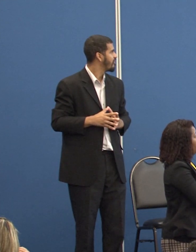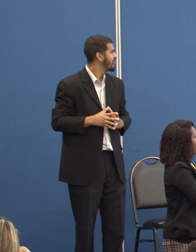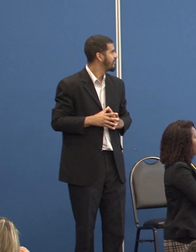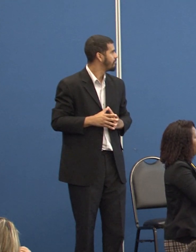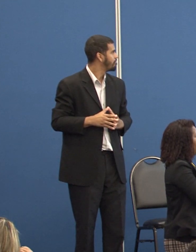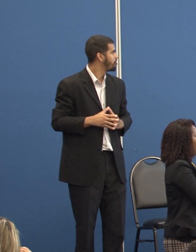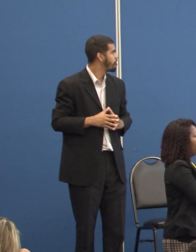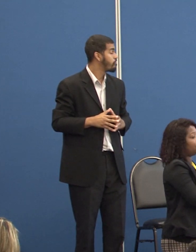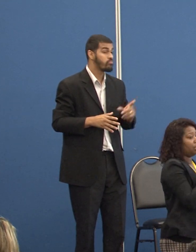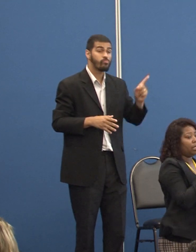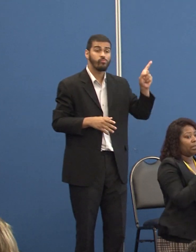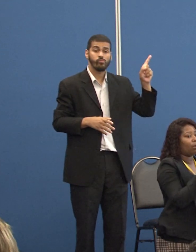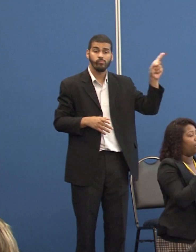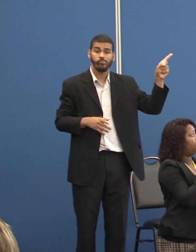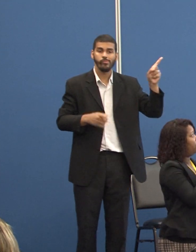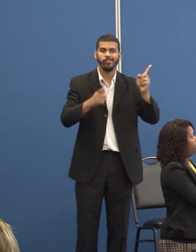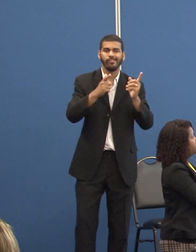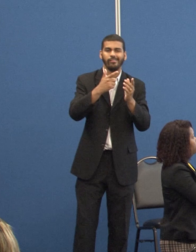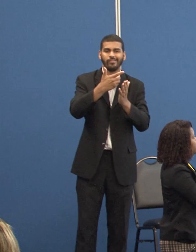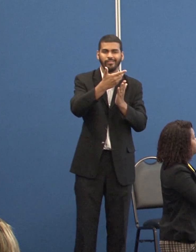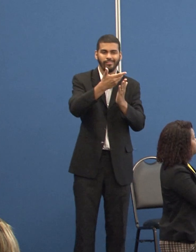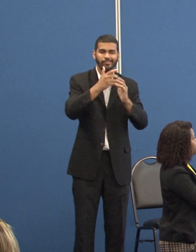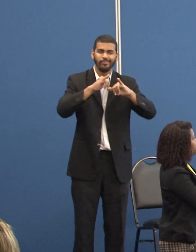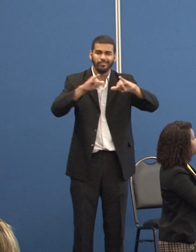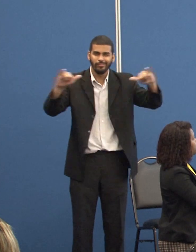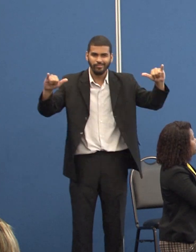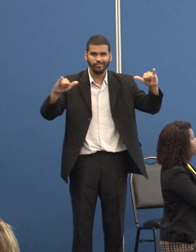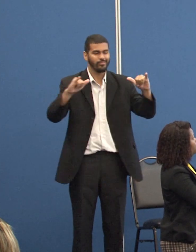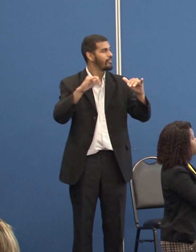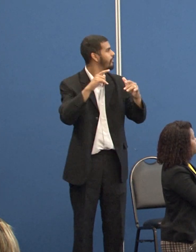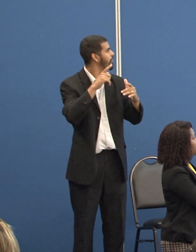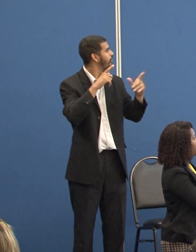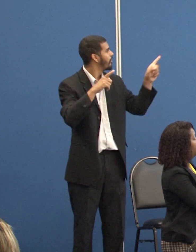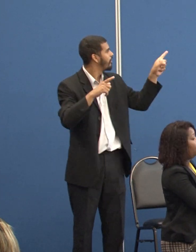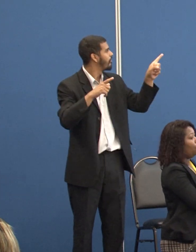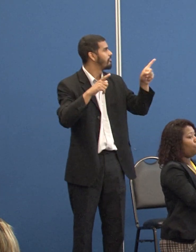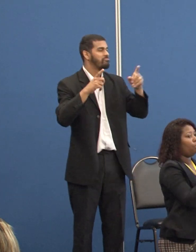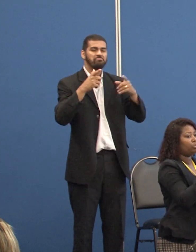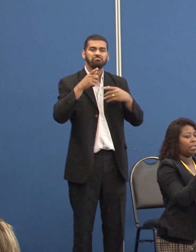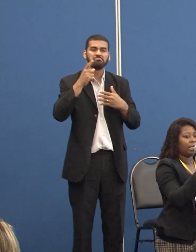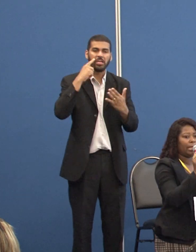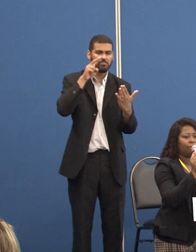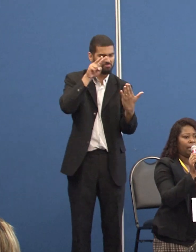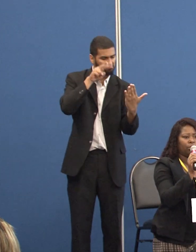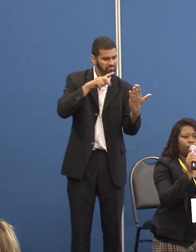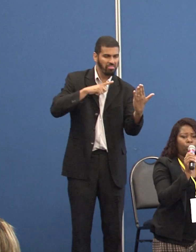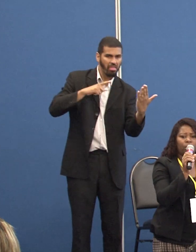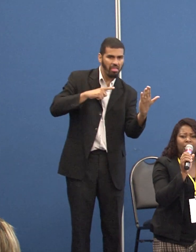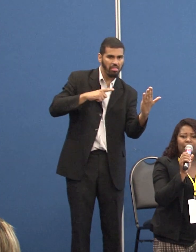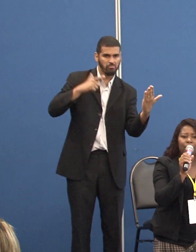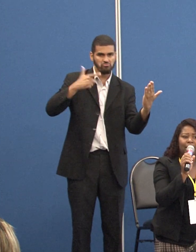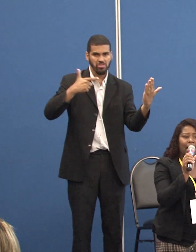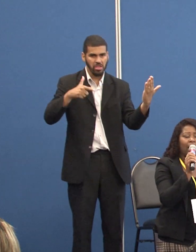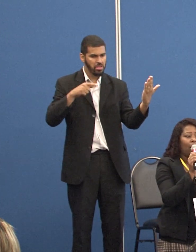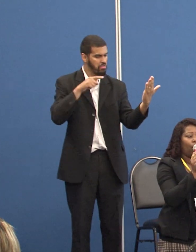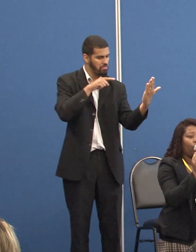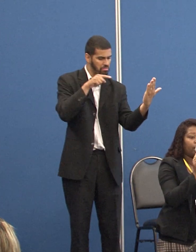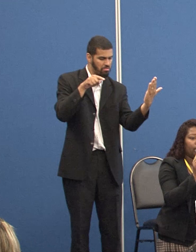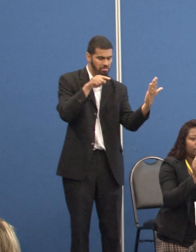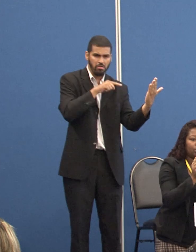Então, nós temos o encarte, na qual ele vai fazer uma leitura, né, o que tem, com muito detalhamento, procurando sempre